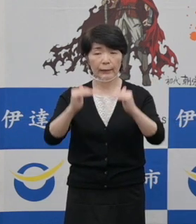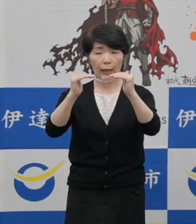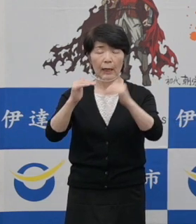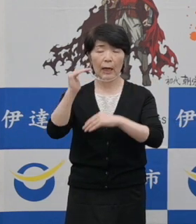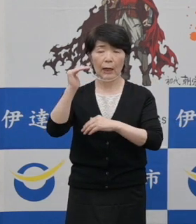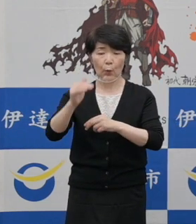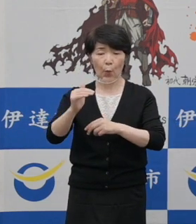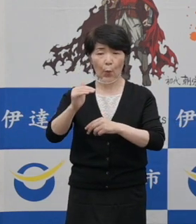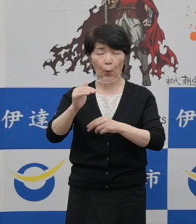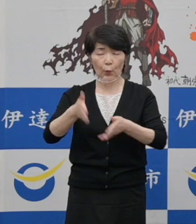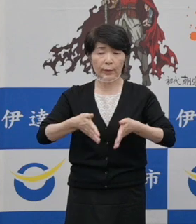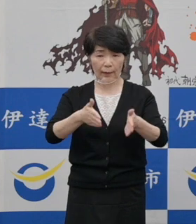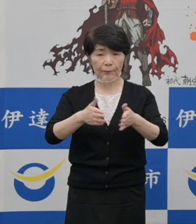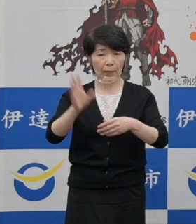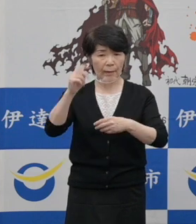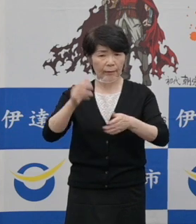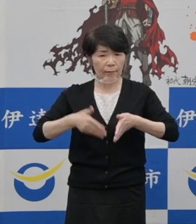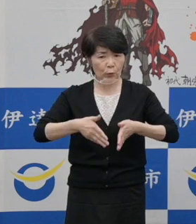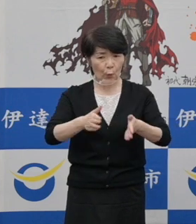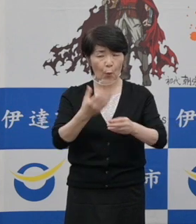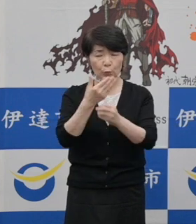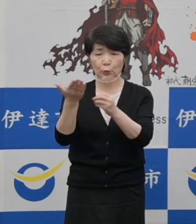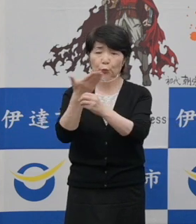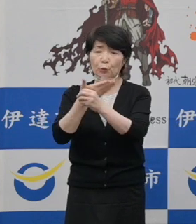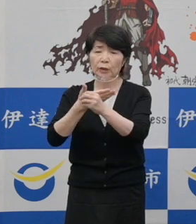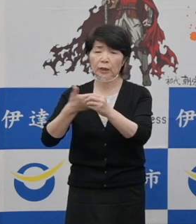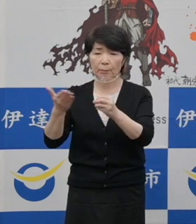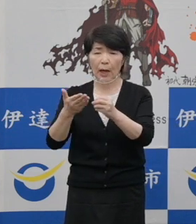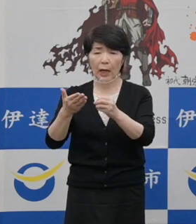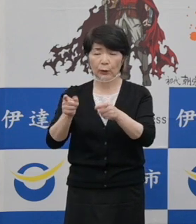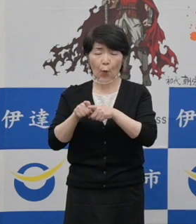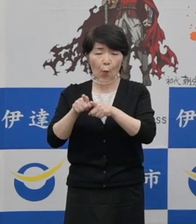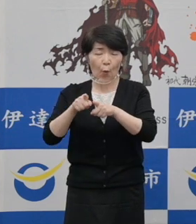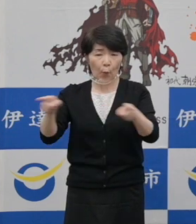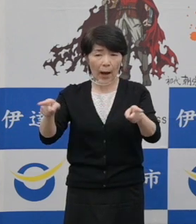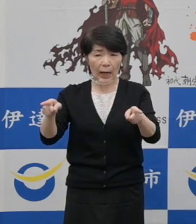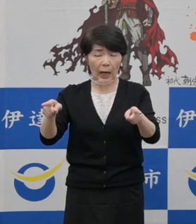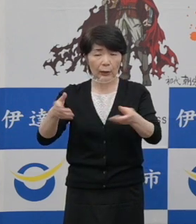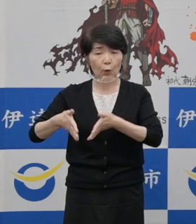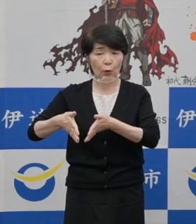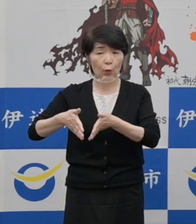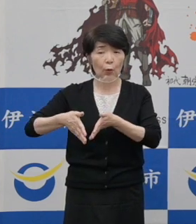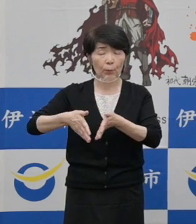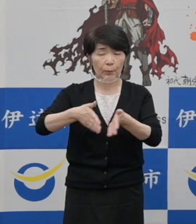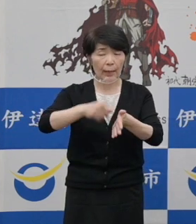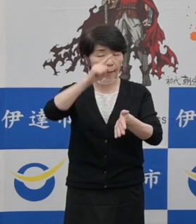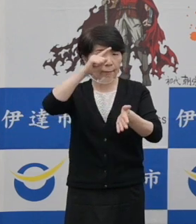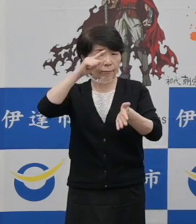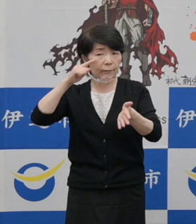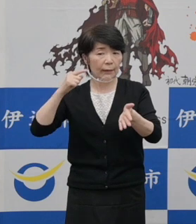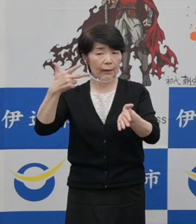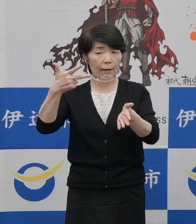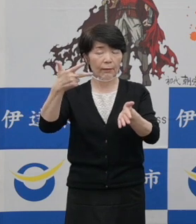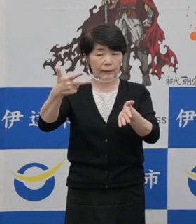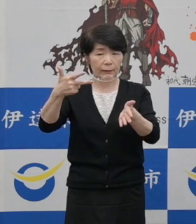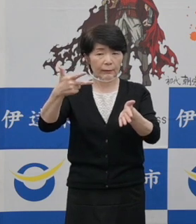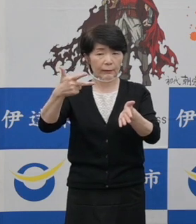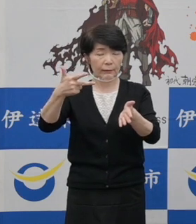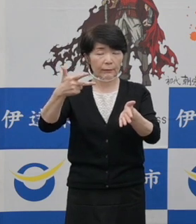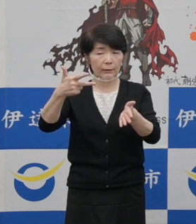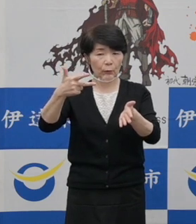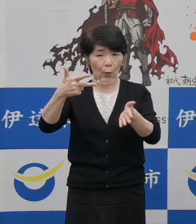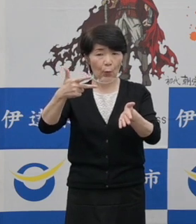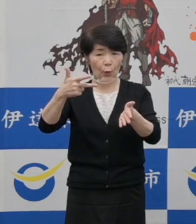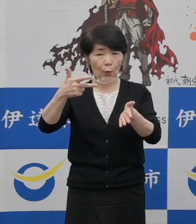が、県道福島穂原線から伊達の方向に抜けます国